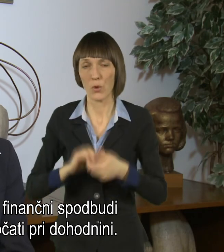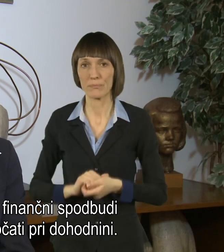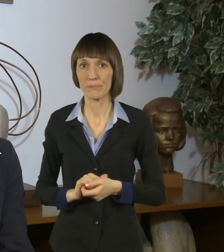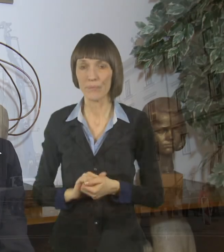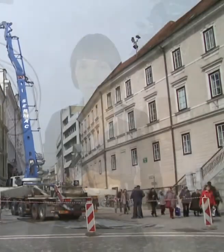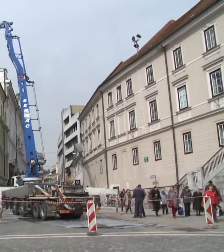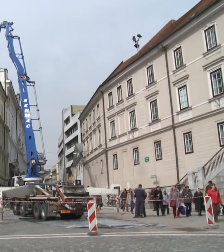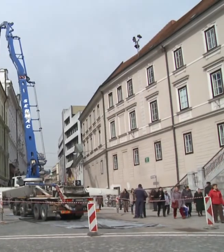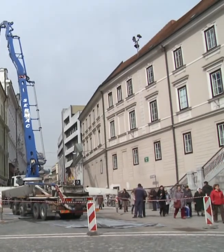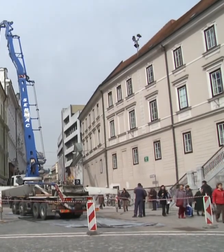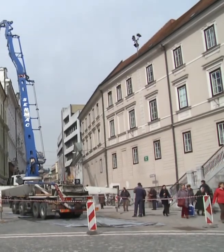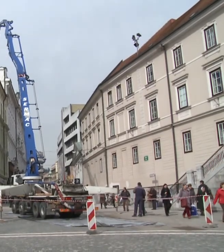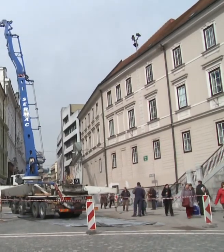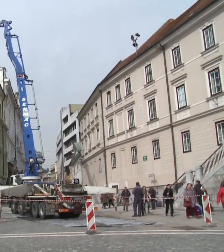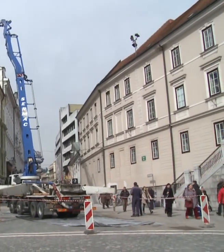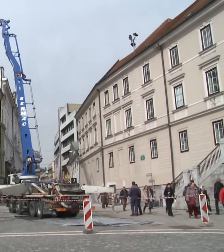dohodnini.